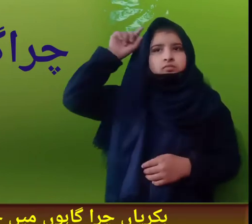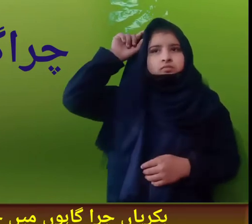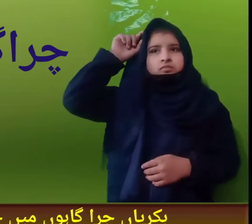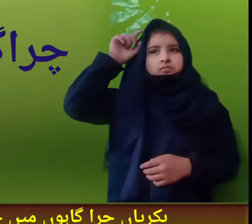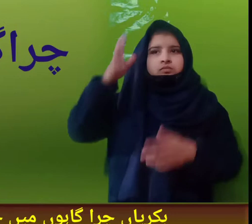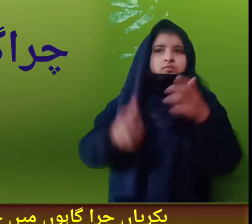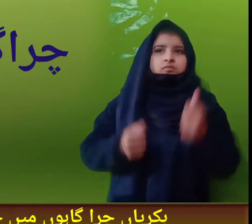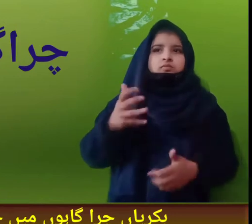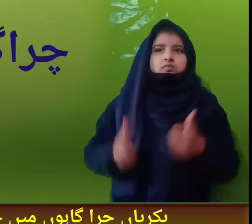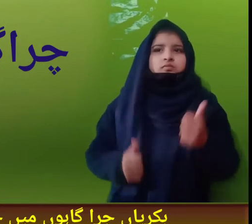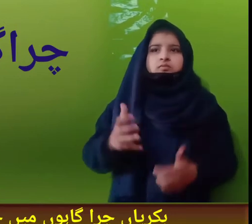बकरियां